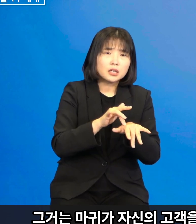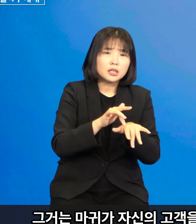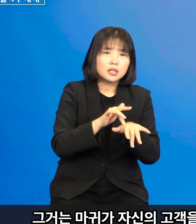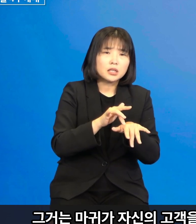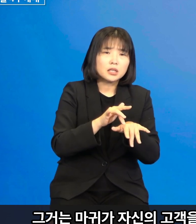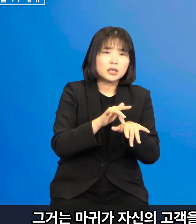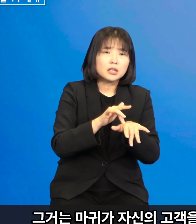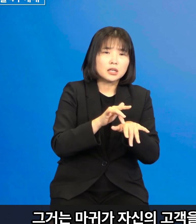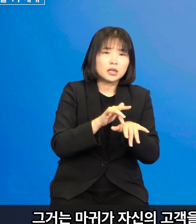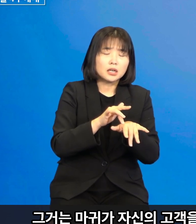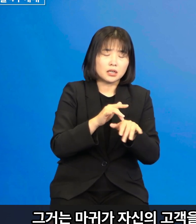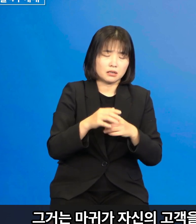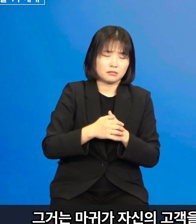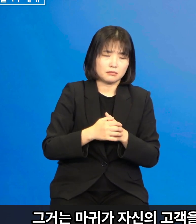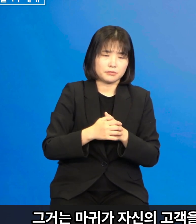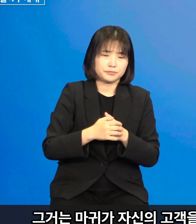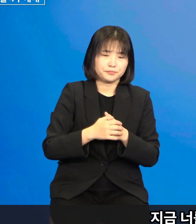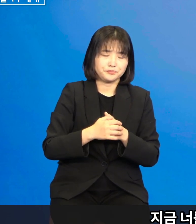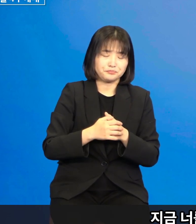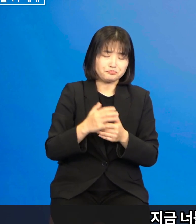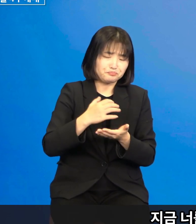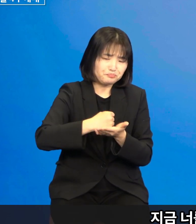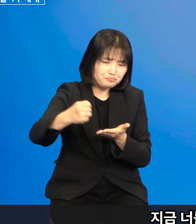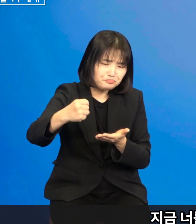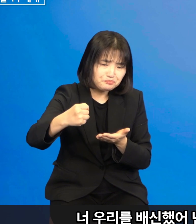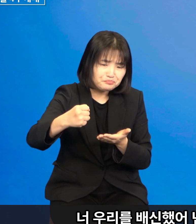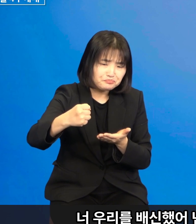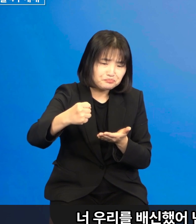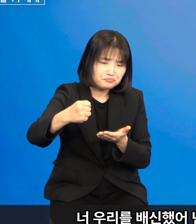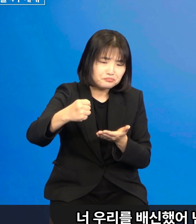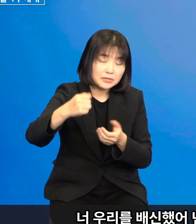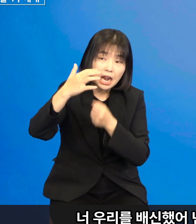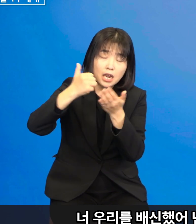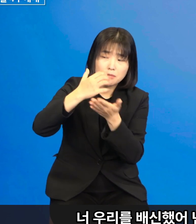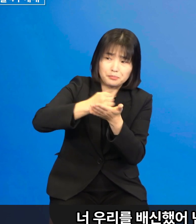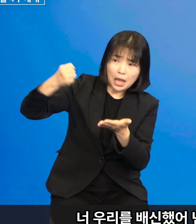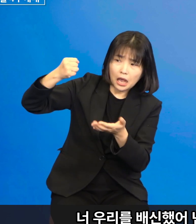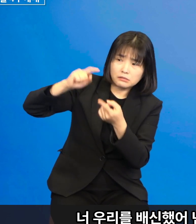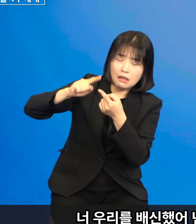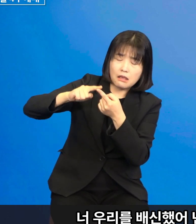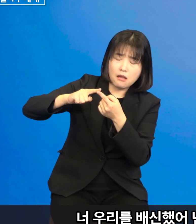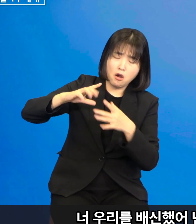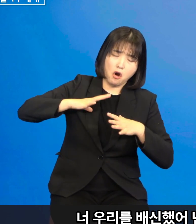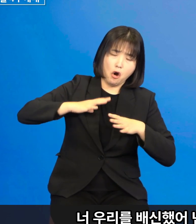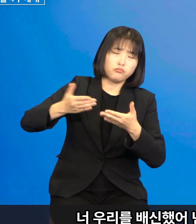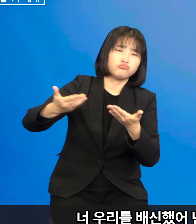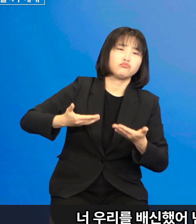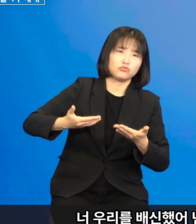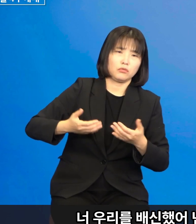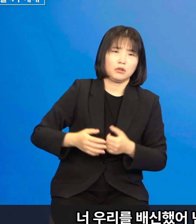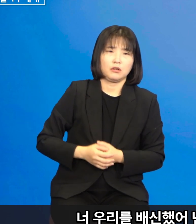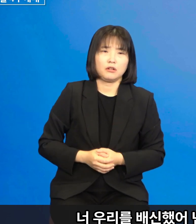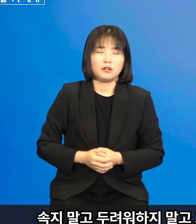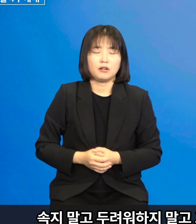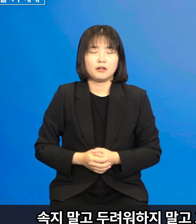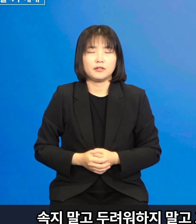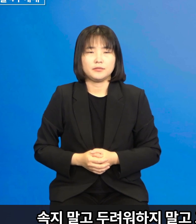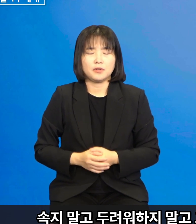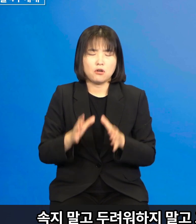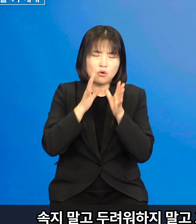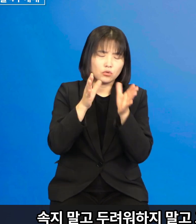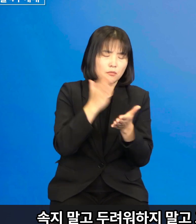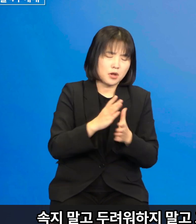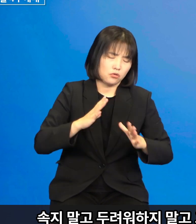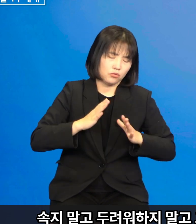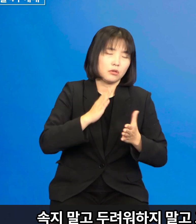고객을 빼앗겼기 때문에 다시 되찾으려고 지금 너를 겁주는 거야. 너 우리를 배신했어. 널 죽일 거야. 이런 식으로 속지 말고